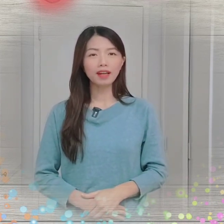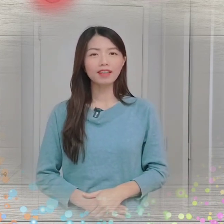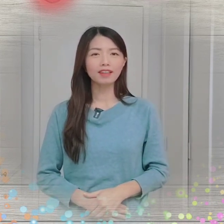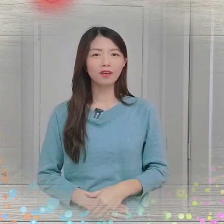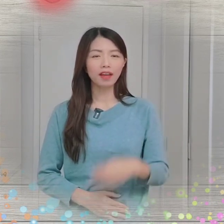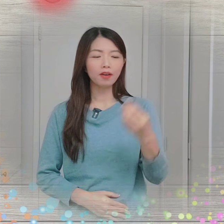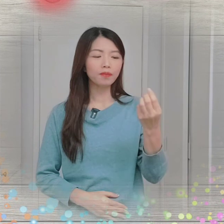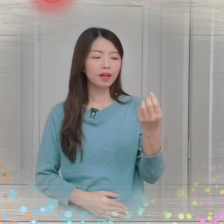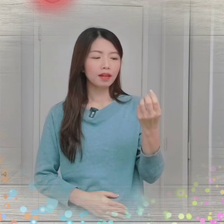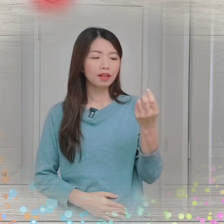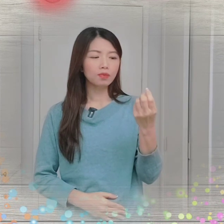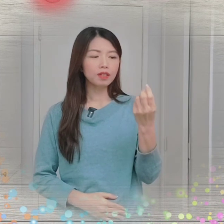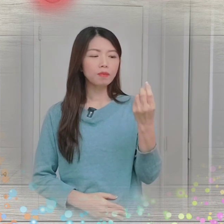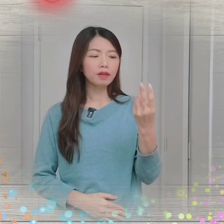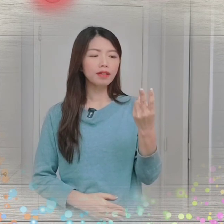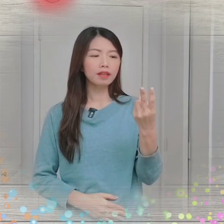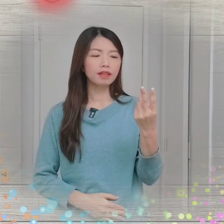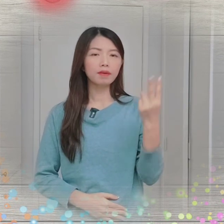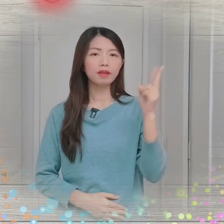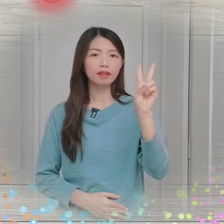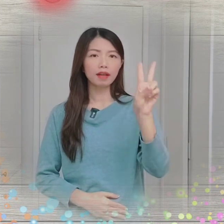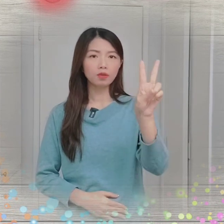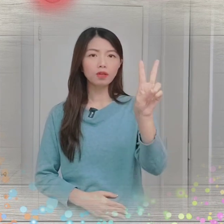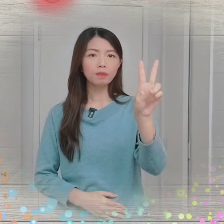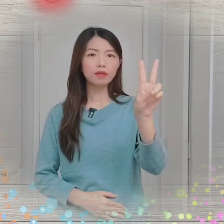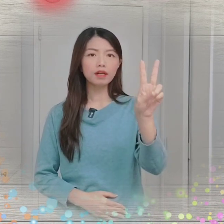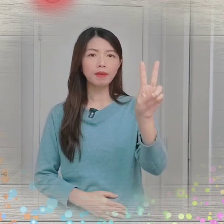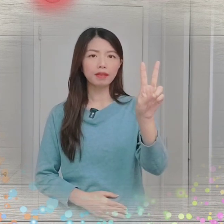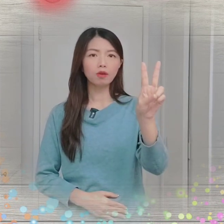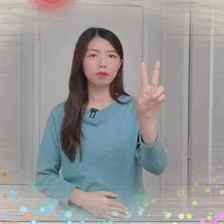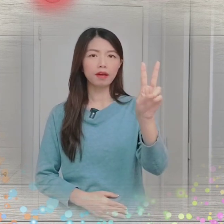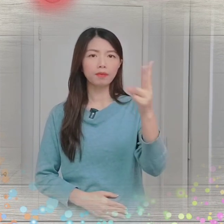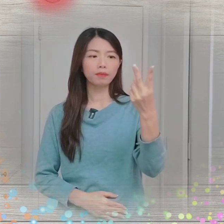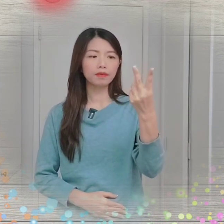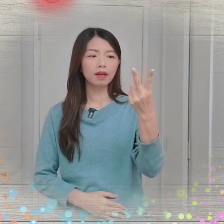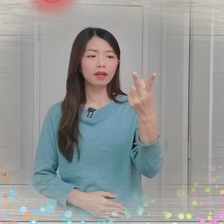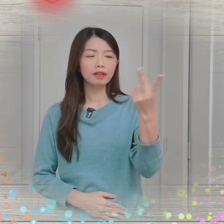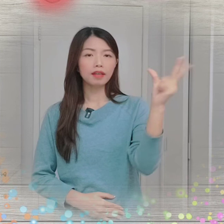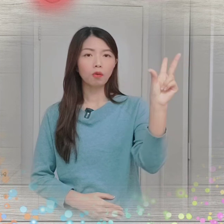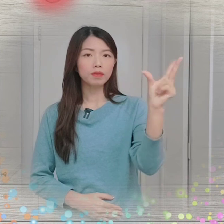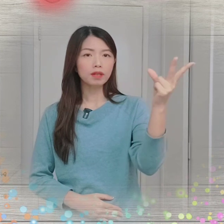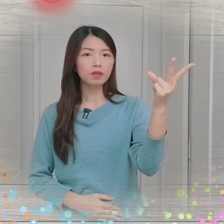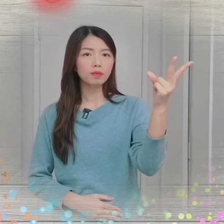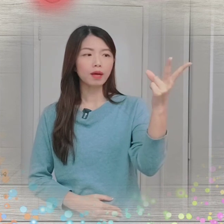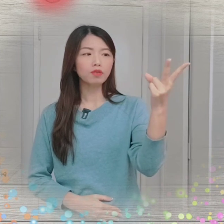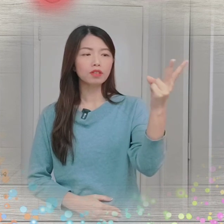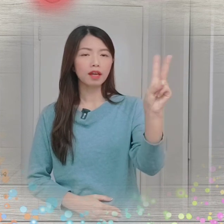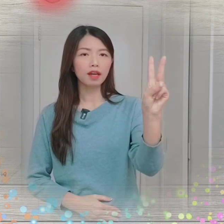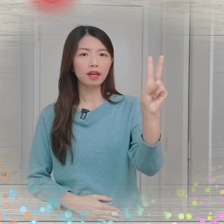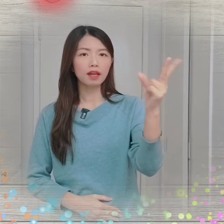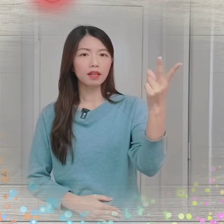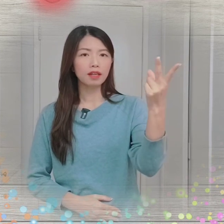설명을 해드리는 건데요. 일단 쉽게 설명을 해드리자면 일단 손에 V를 만들어보세요. 이때 이 엄지를 좀